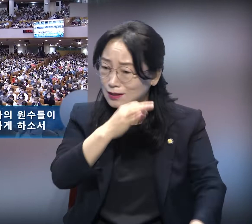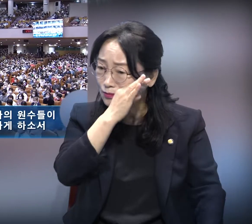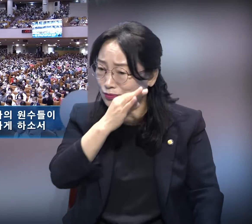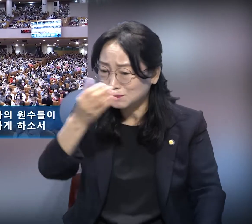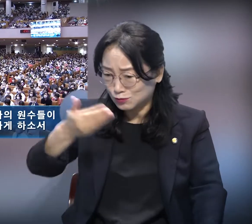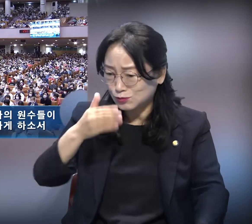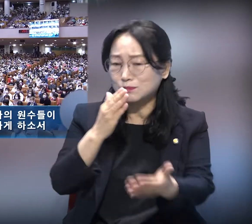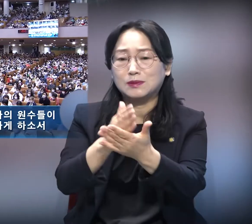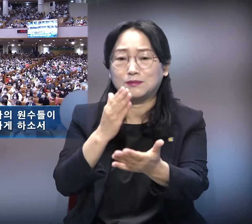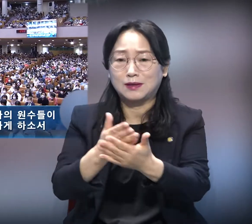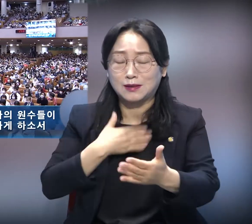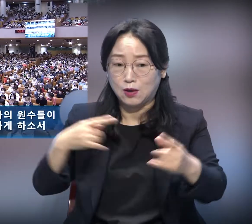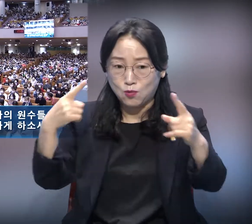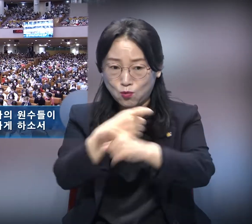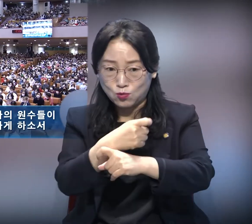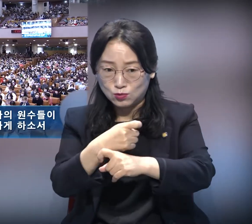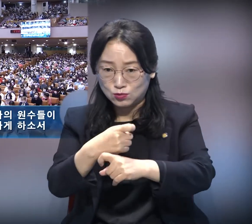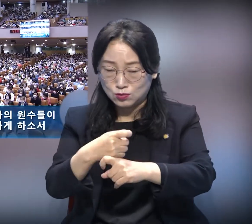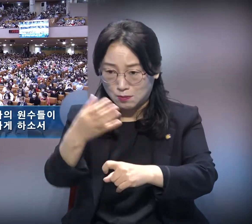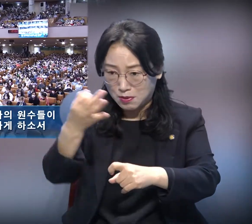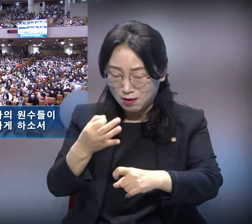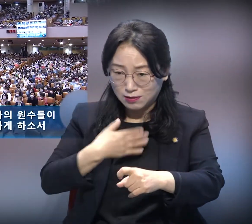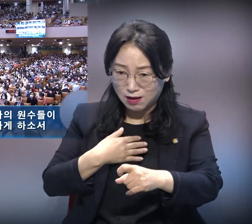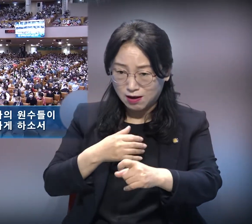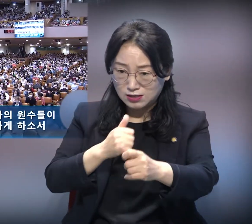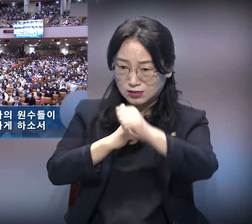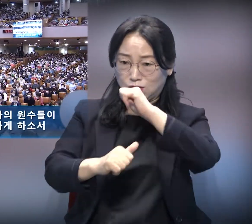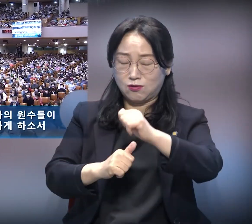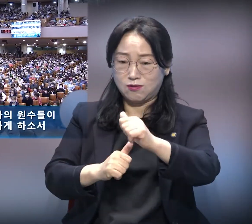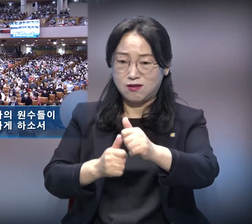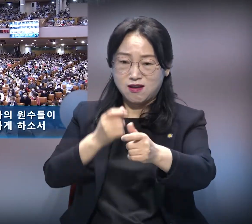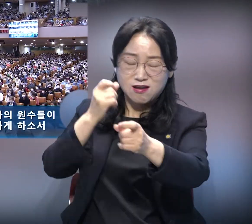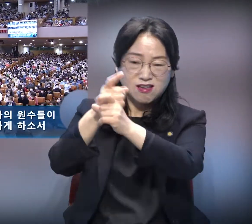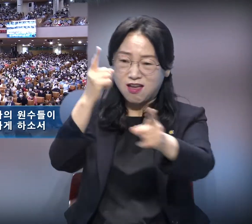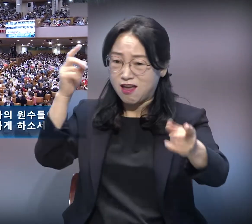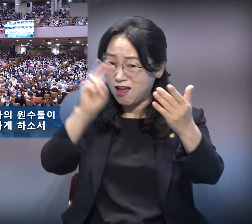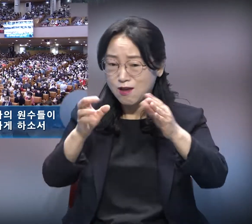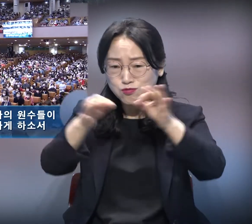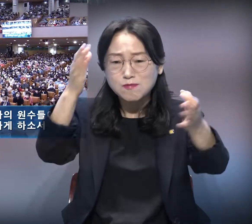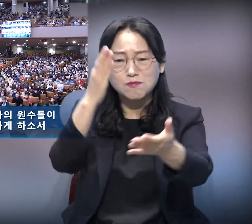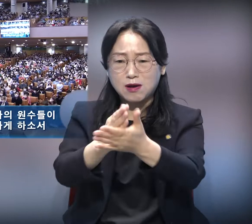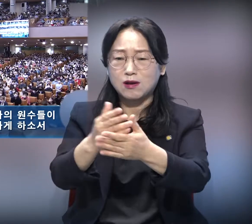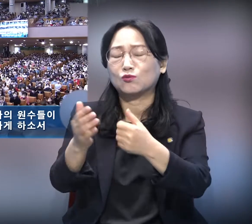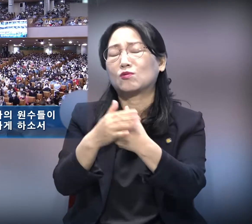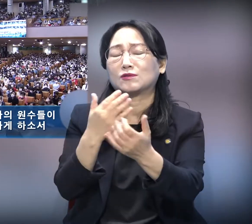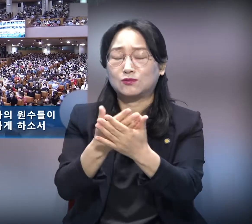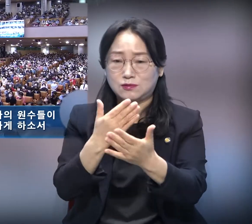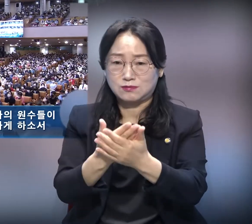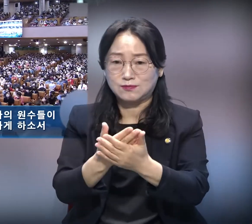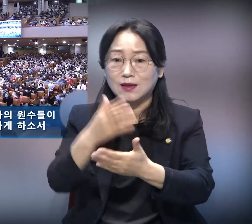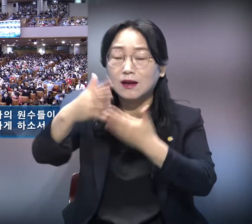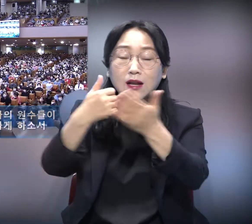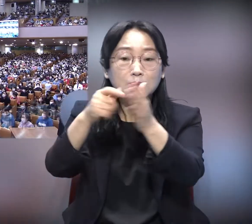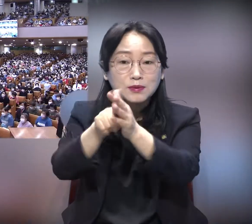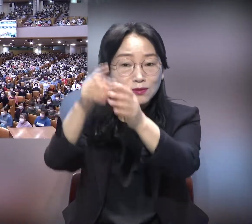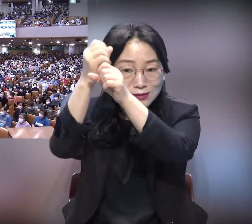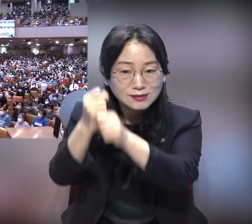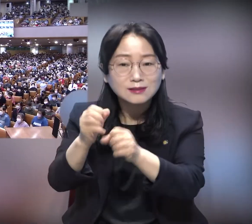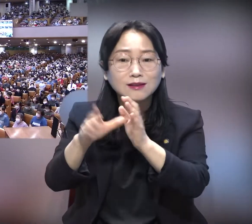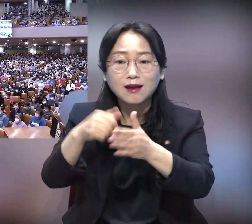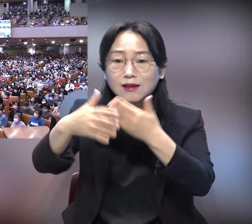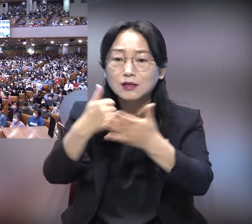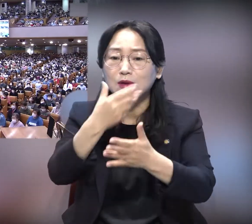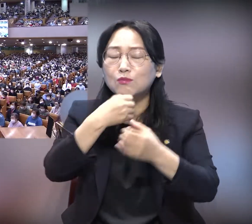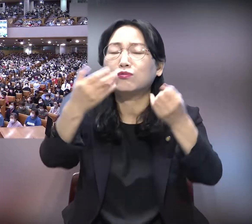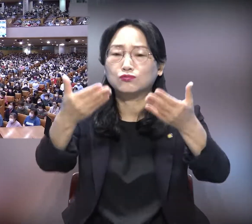않게 하시고 나의 원수들이 나를 이겨 개가를 부르지 못하게 하소서. 하나님 믿고 의지하며 살아갈 때 하나님께서 우리에게